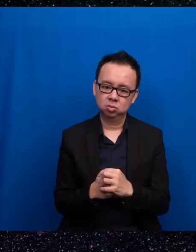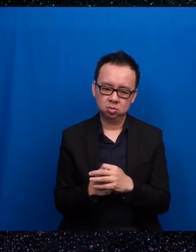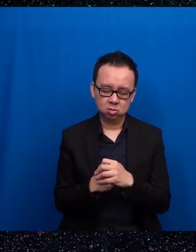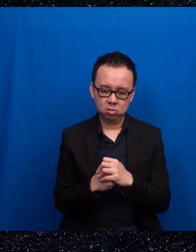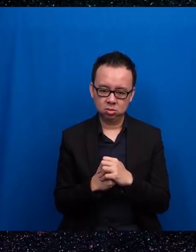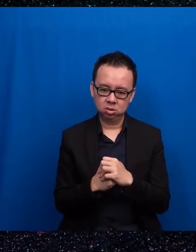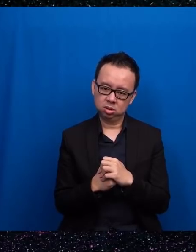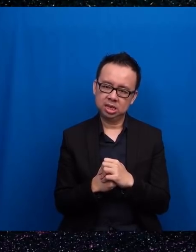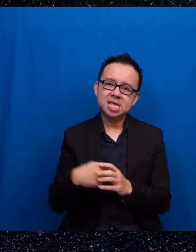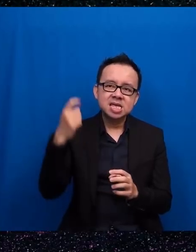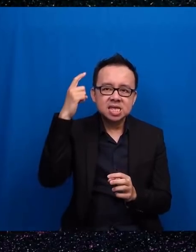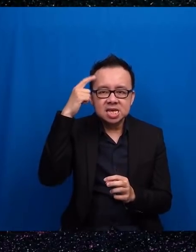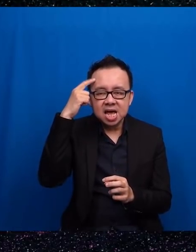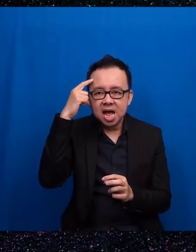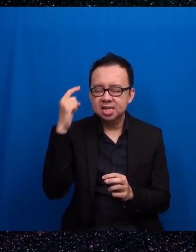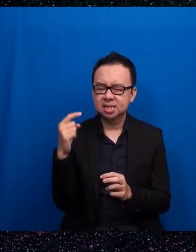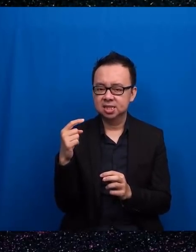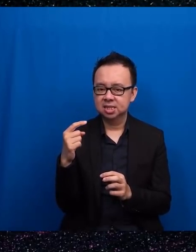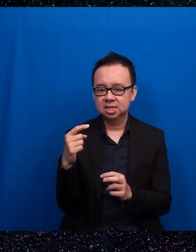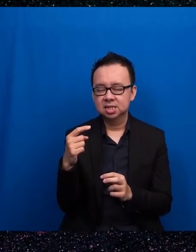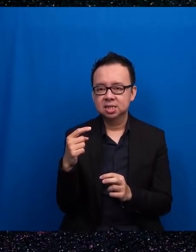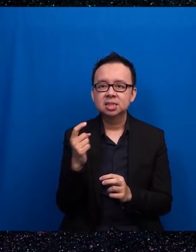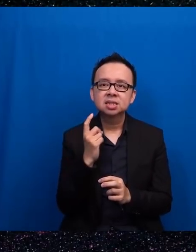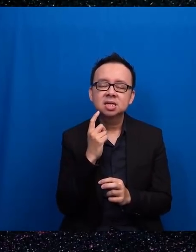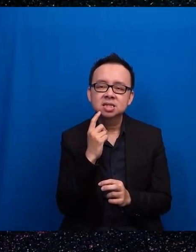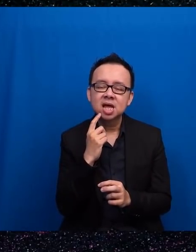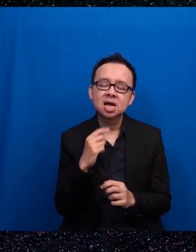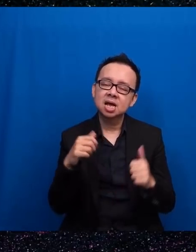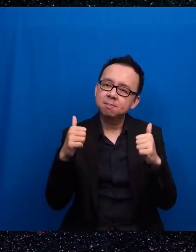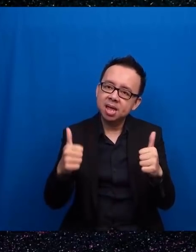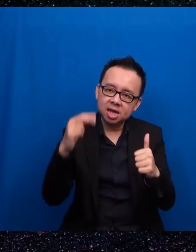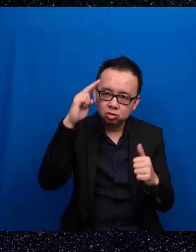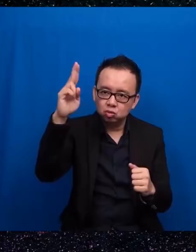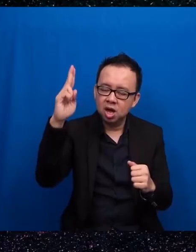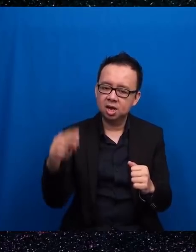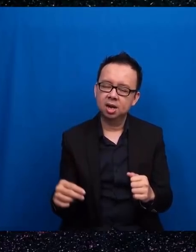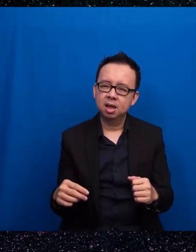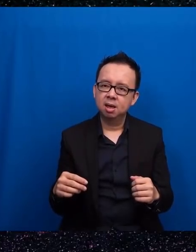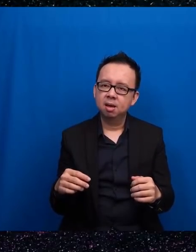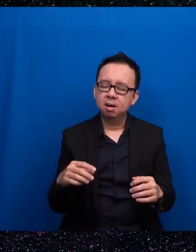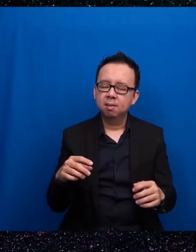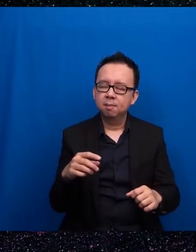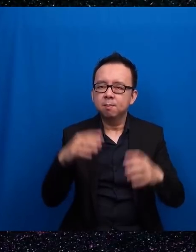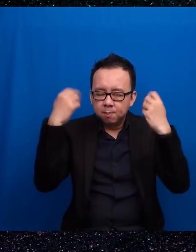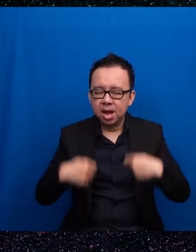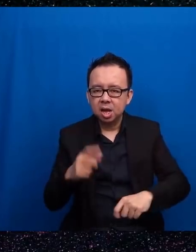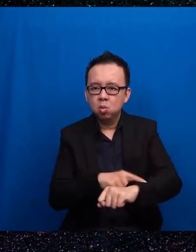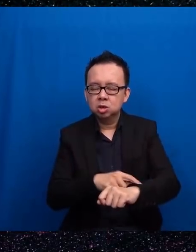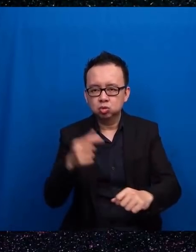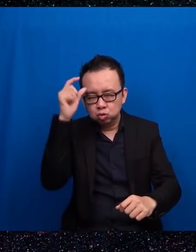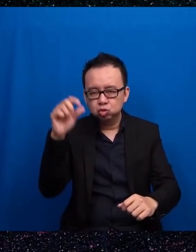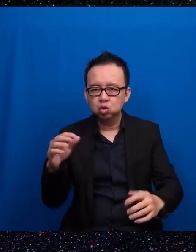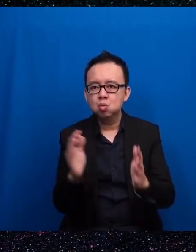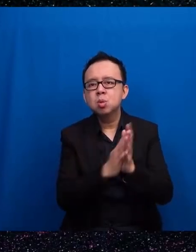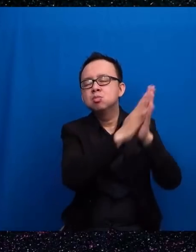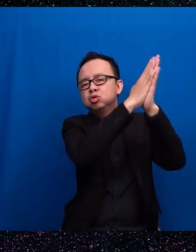Itu dia, remember, think about His love. Pakai waktu yang ada banyak memuji Tuhan. Ya,